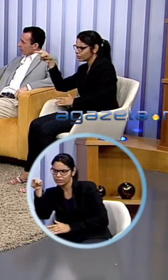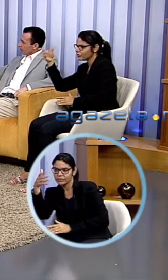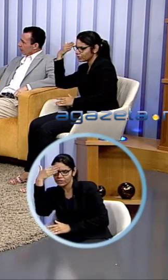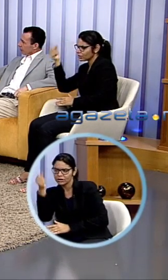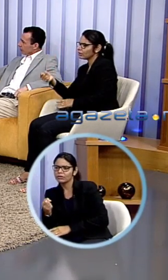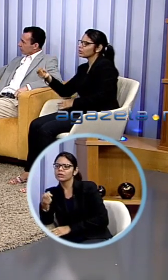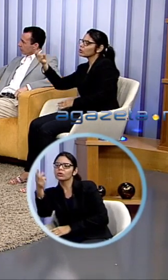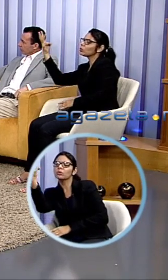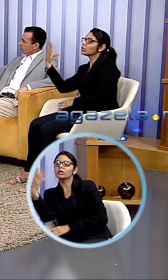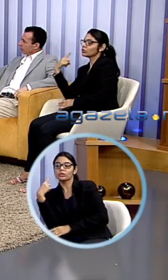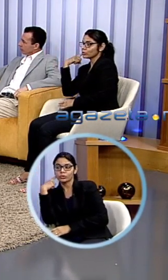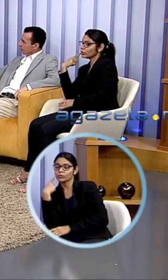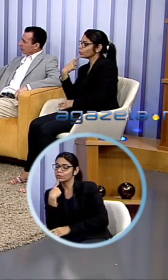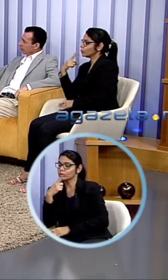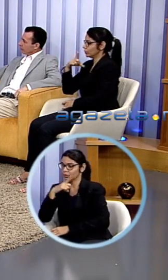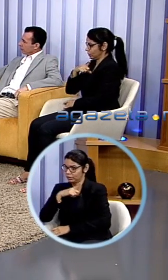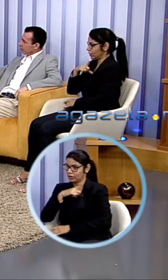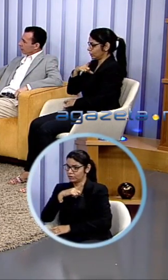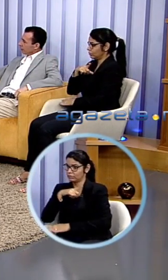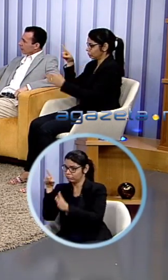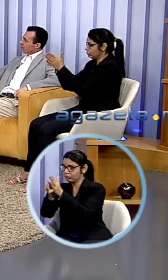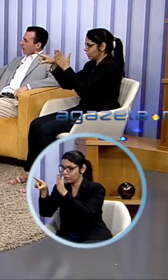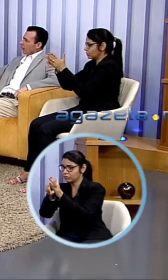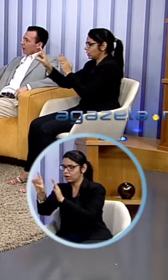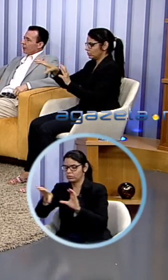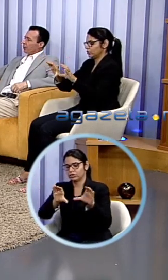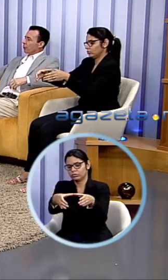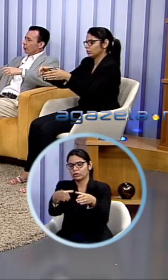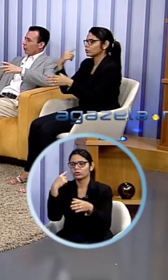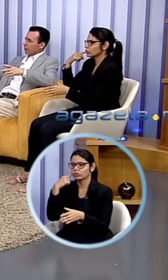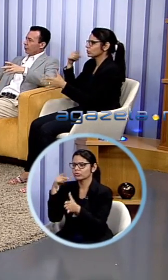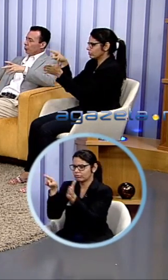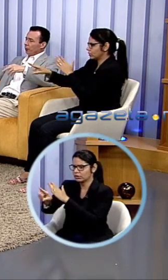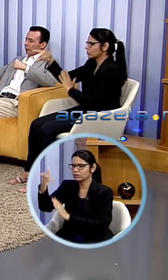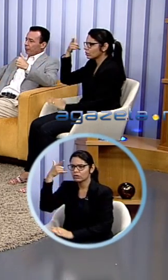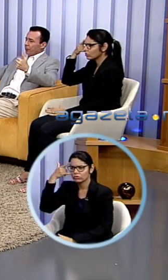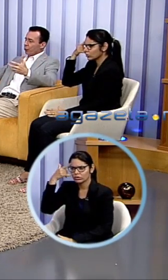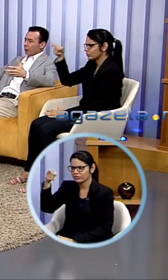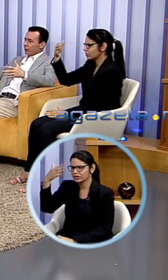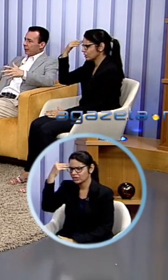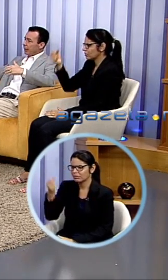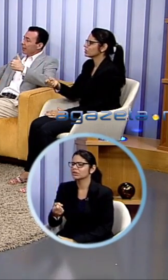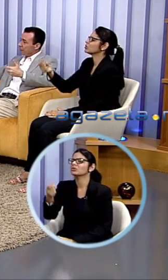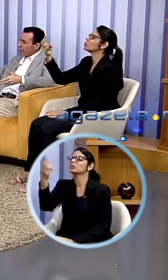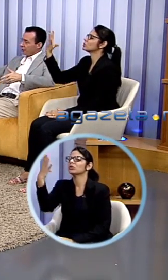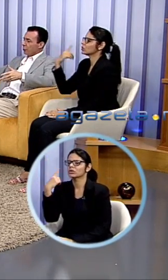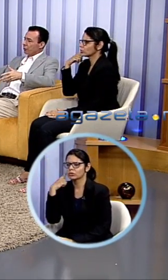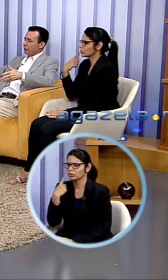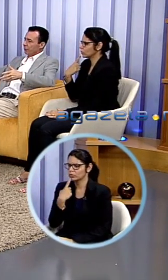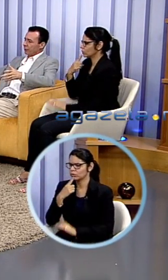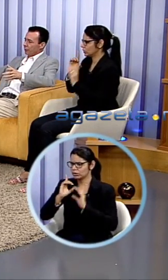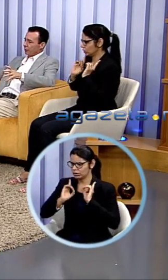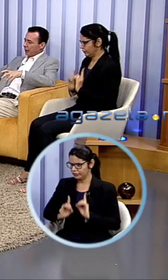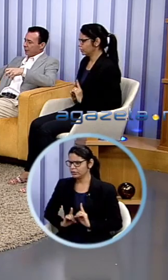parte ele é líder inclusive de comunidades surdas né então ele tem esse número exato então Professor Lucas o número de pessoas que tem a deficiência